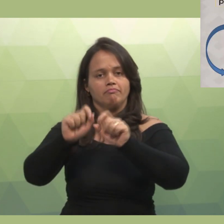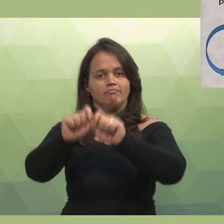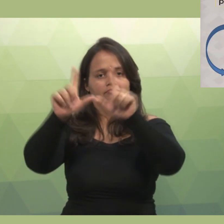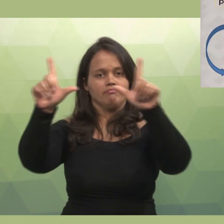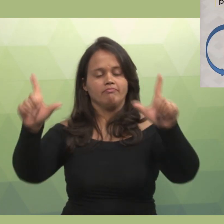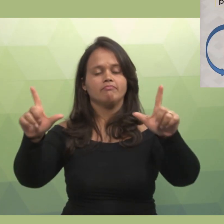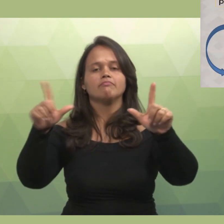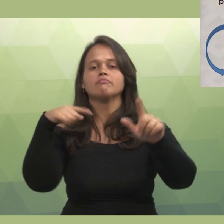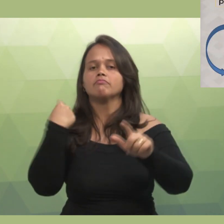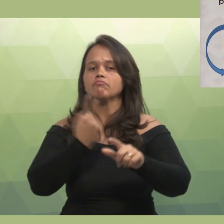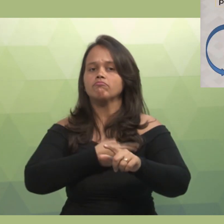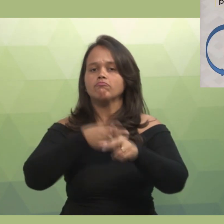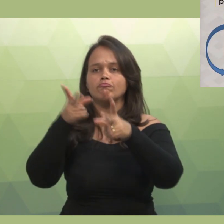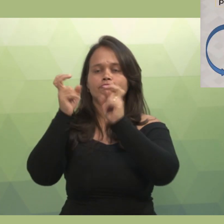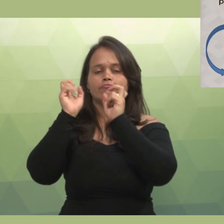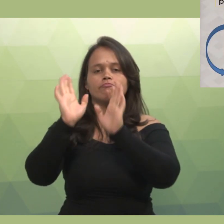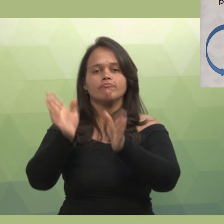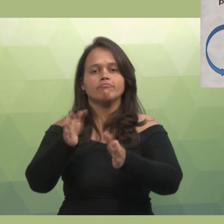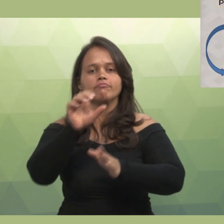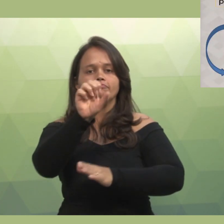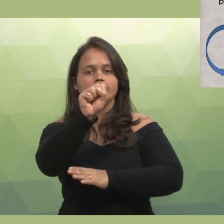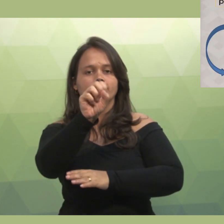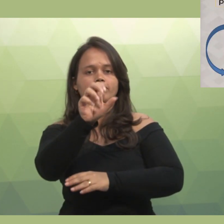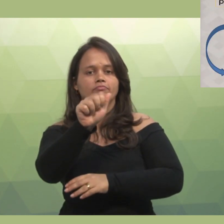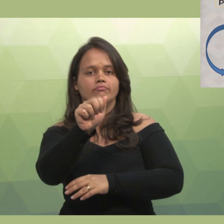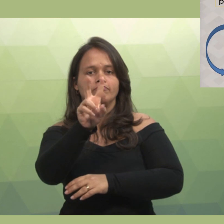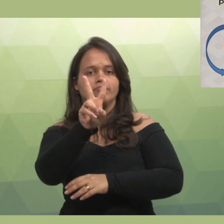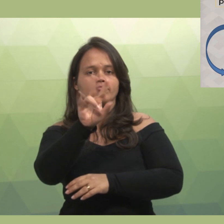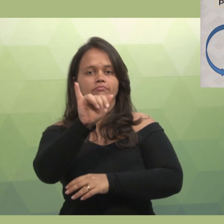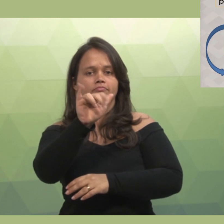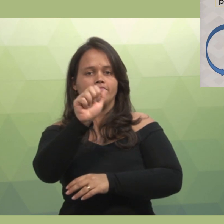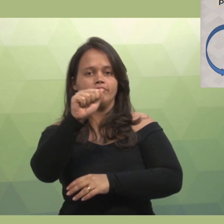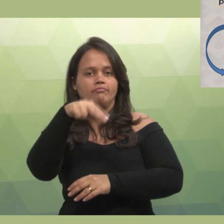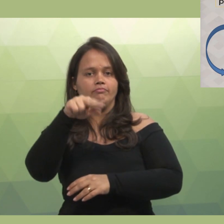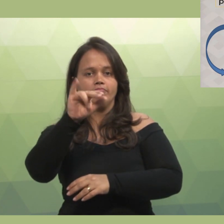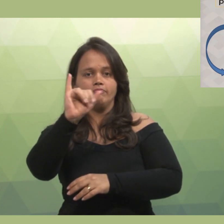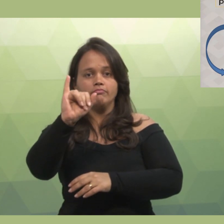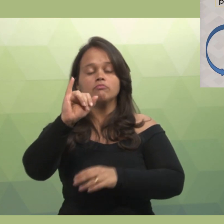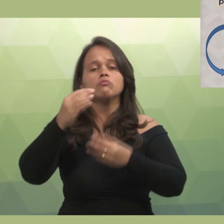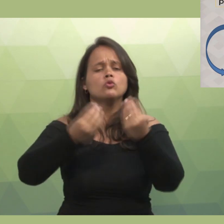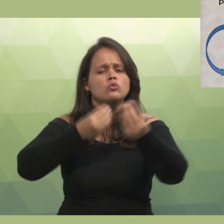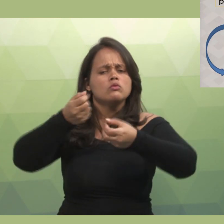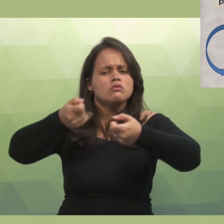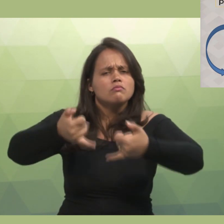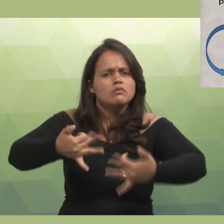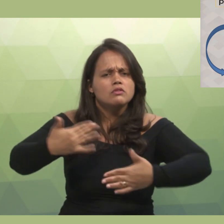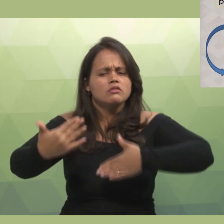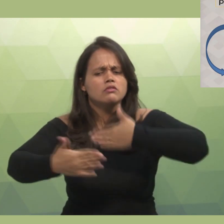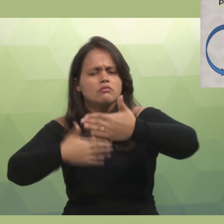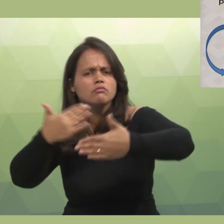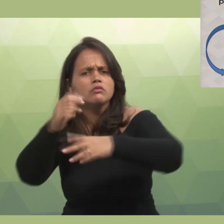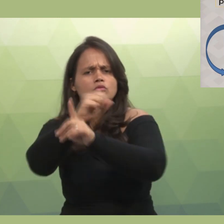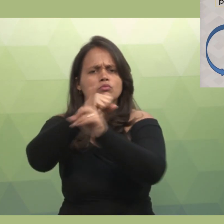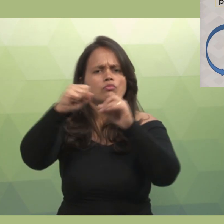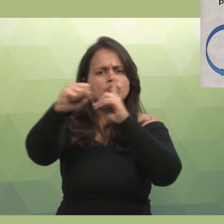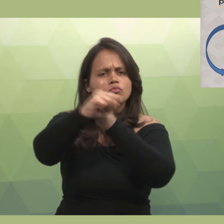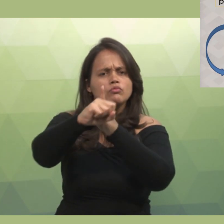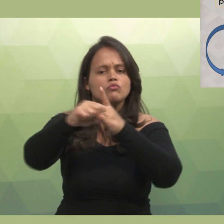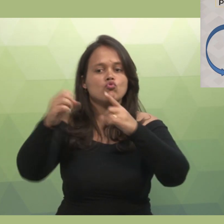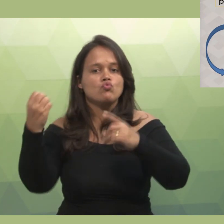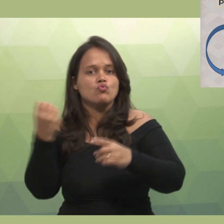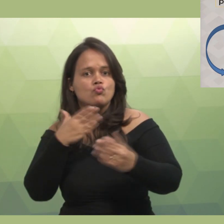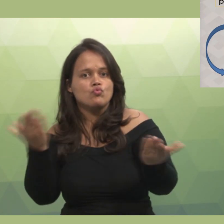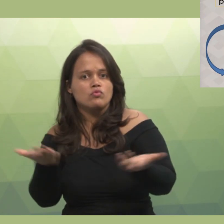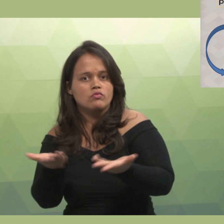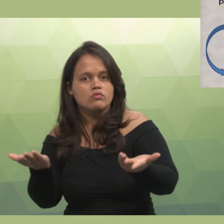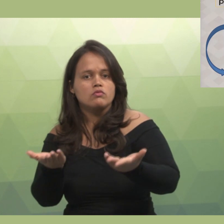slide, conforme Saviani, o desenvolvimento da sociedade moderna corresponde ao processo em